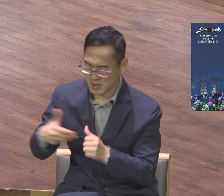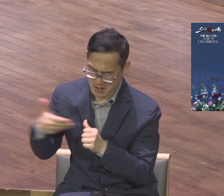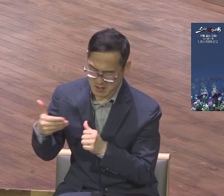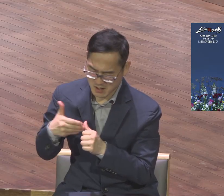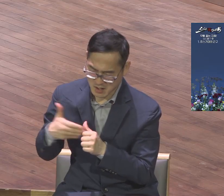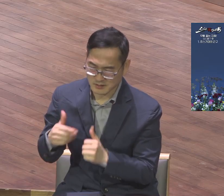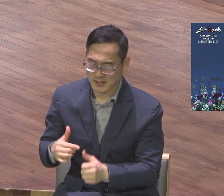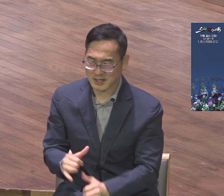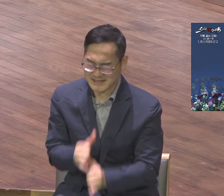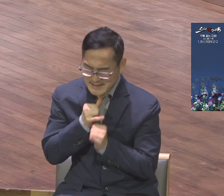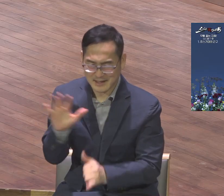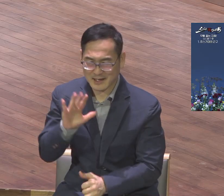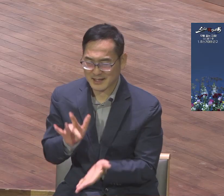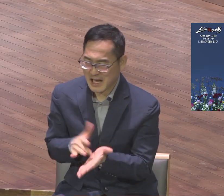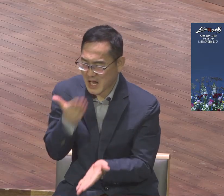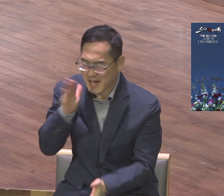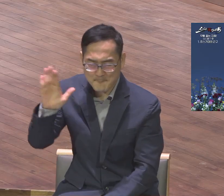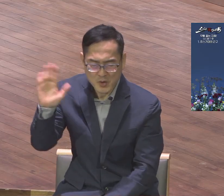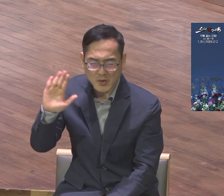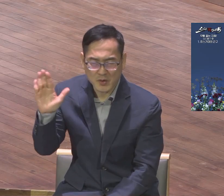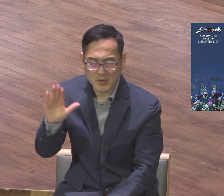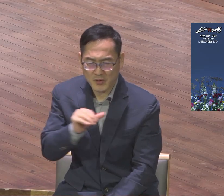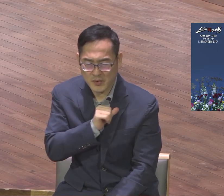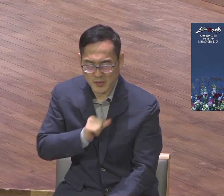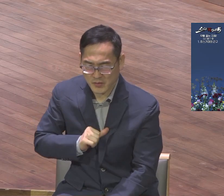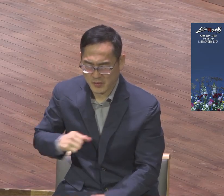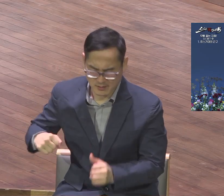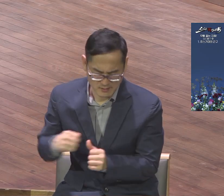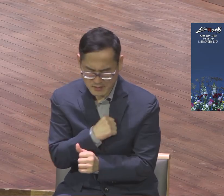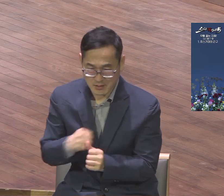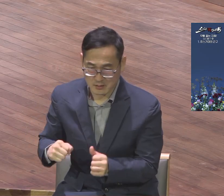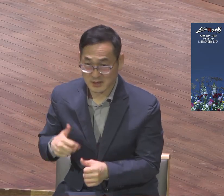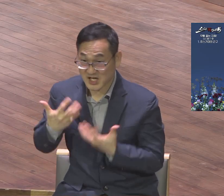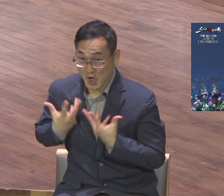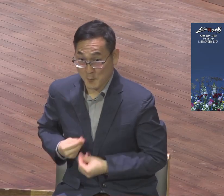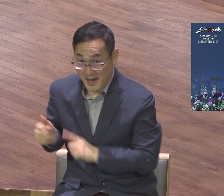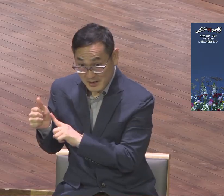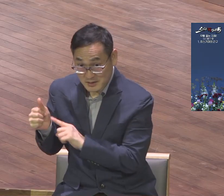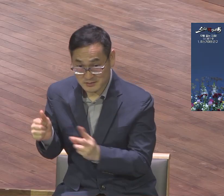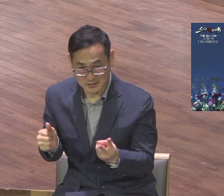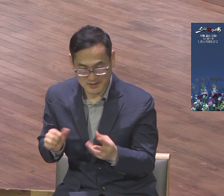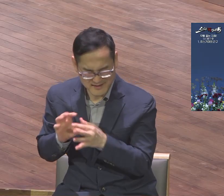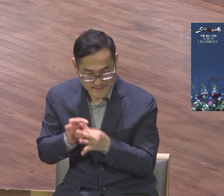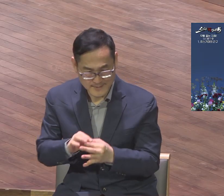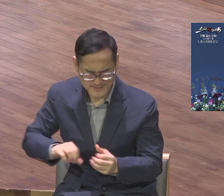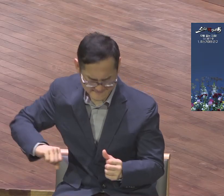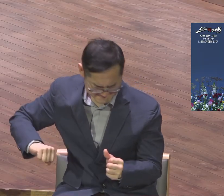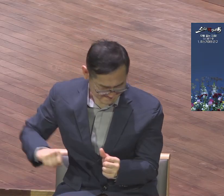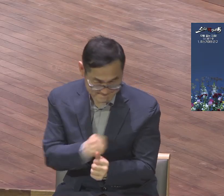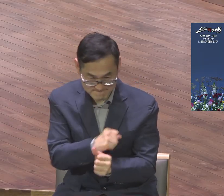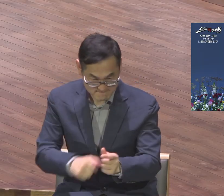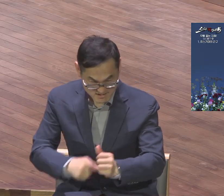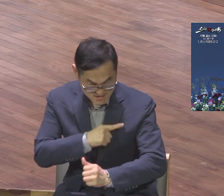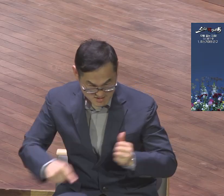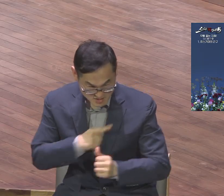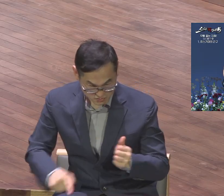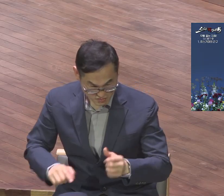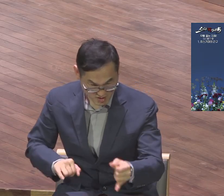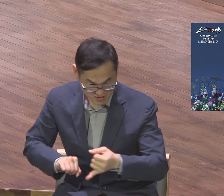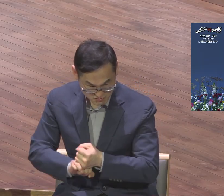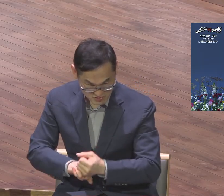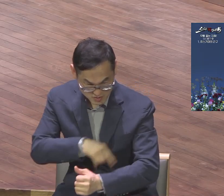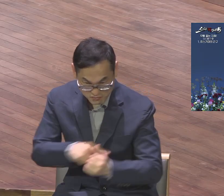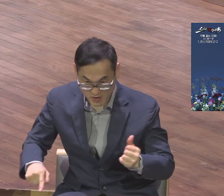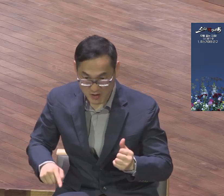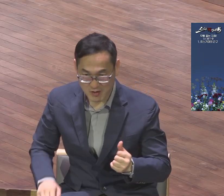했어요. 그러니까 이 절망의 거인은 다시 이들을 갈기갈기 찢어 죽이겠다고 협박을 하고